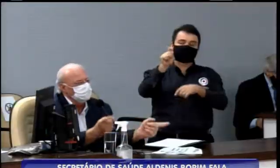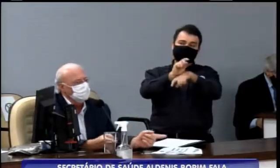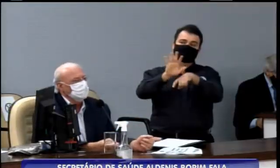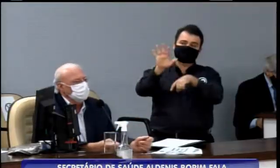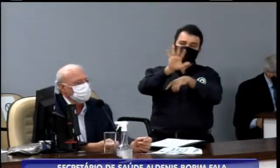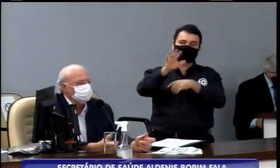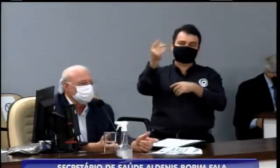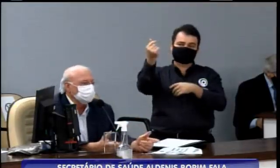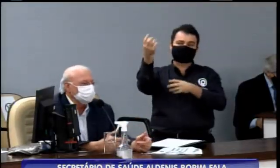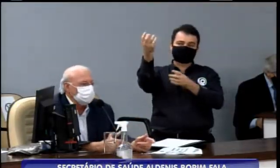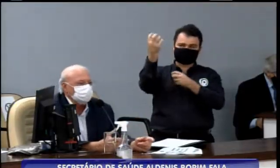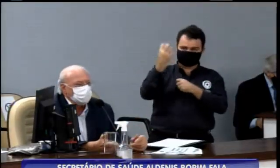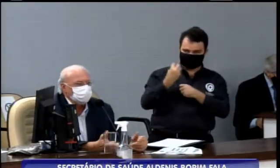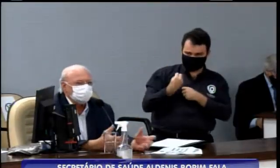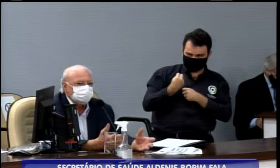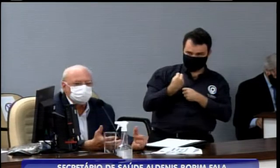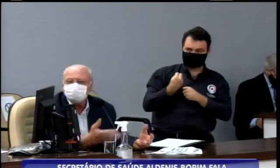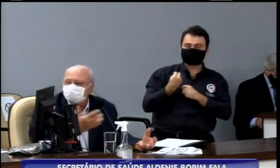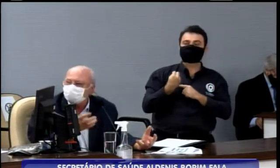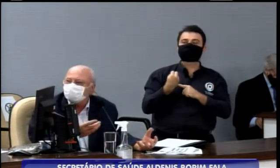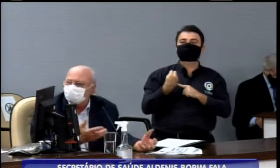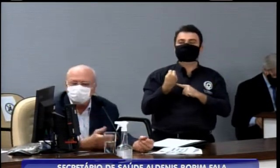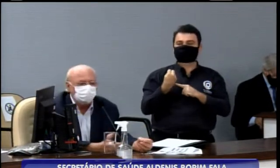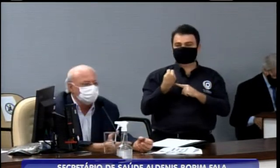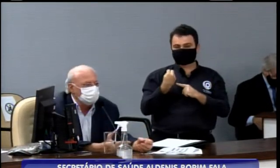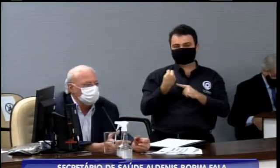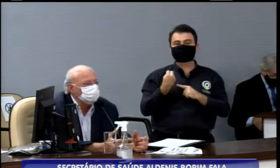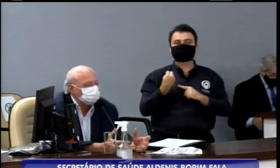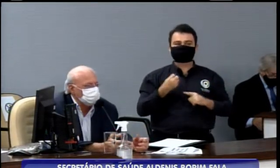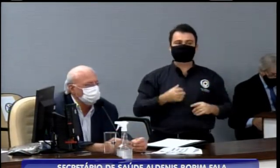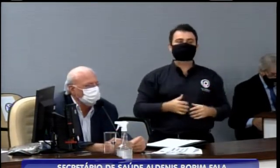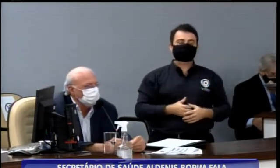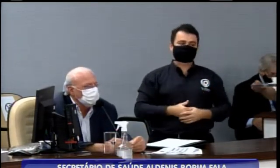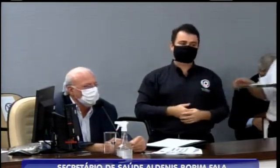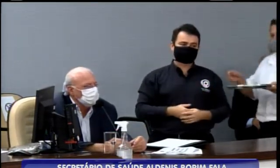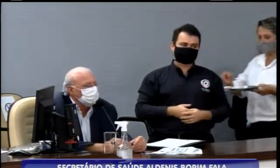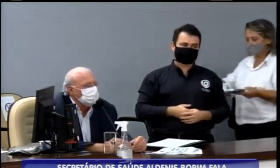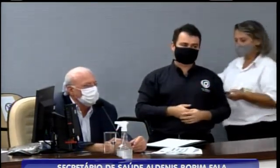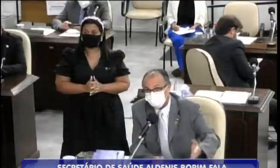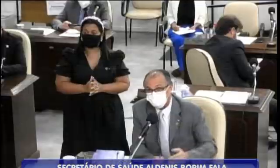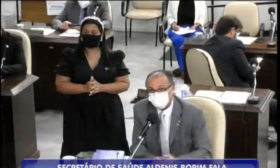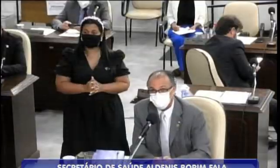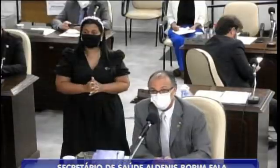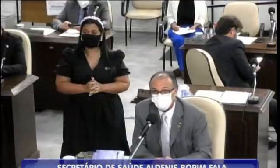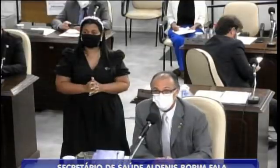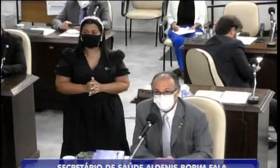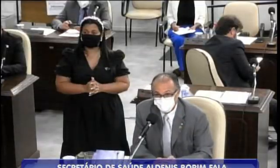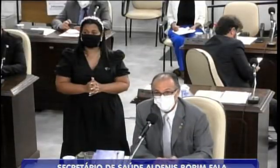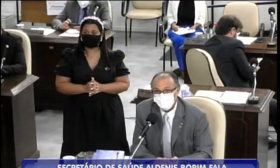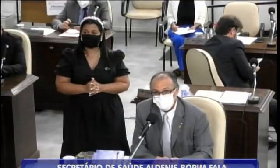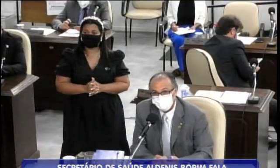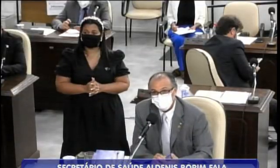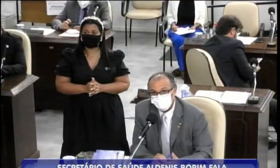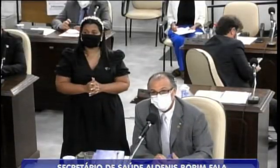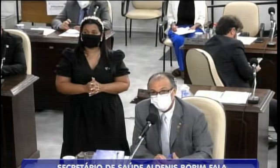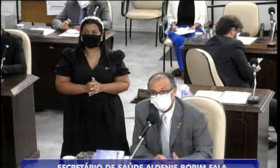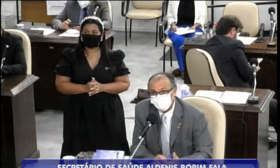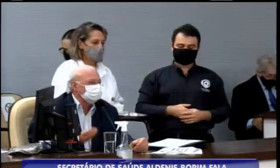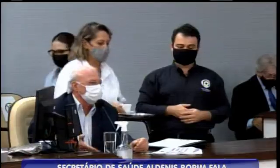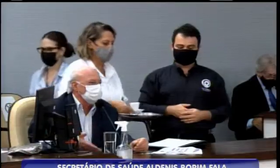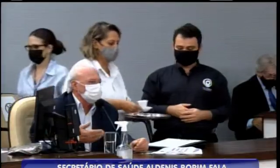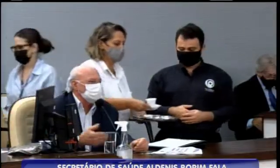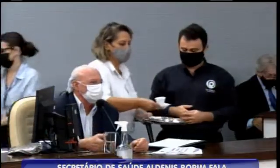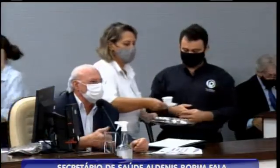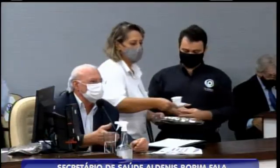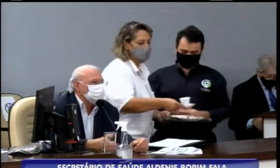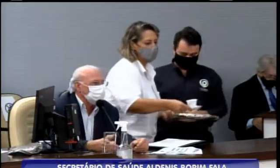convênio e esse custeio dessas cirurgias, por exemplo, aí é do município, porque ele já recebeu um dinheiro de investimento. É, porque nós não podemos pôr dinheiro do